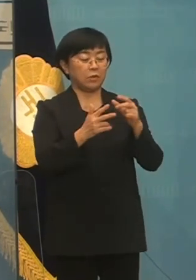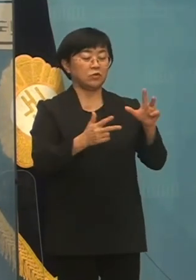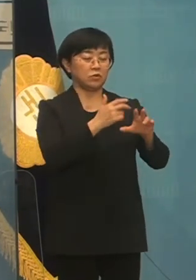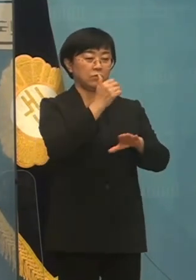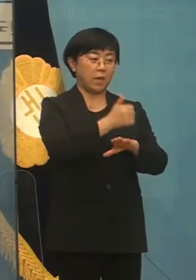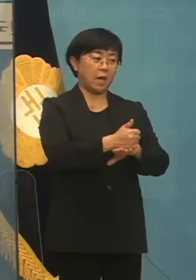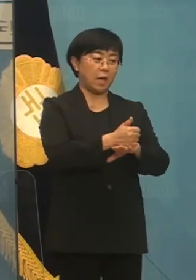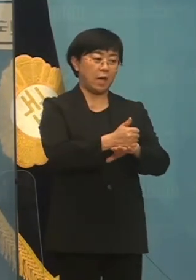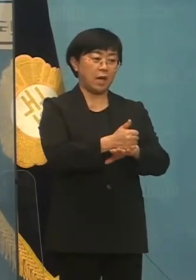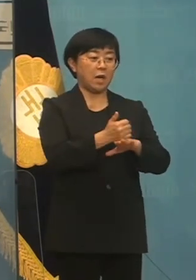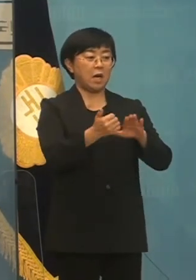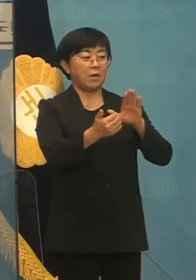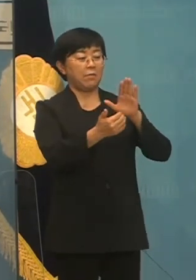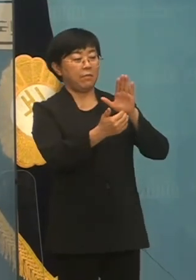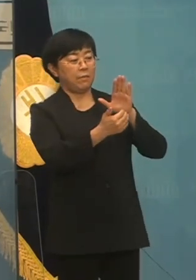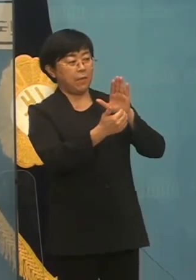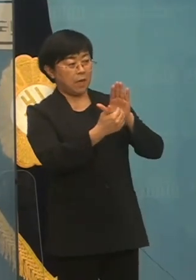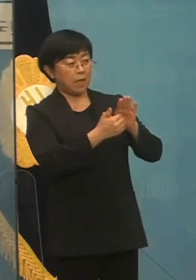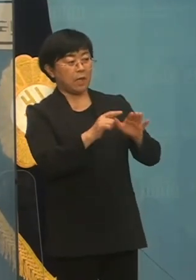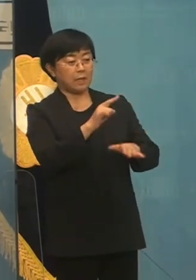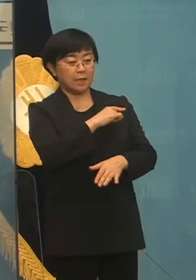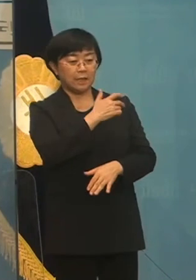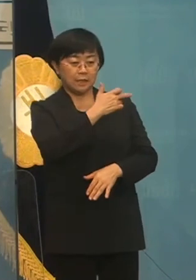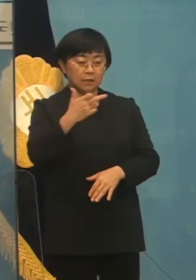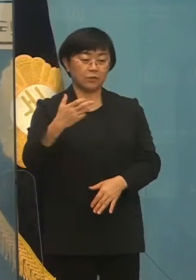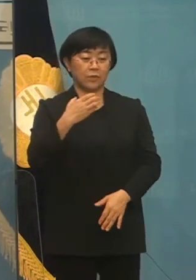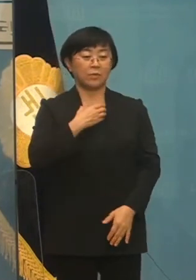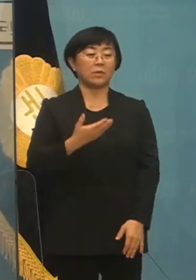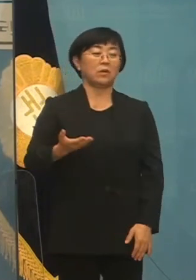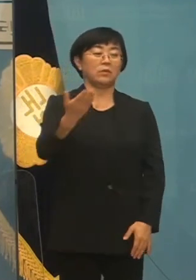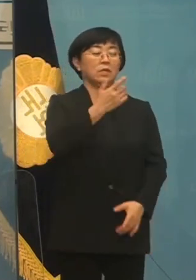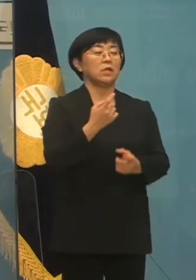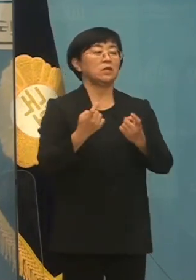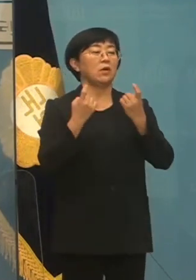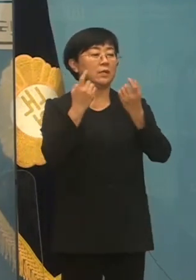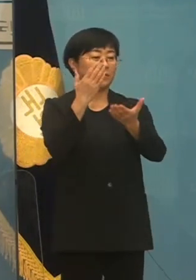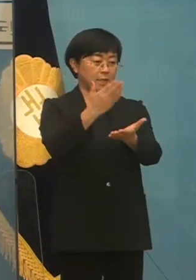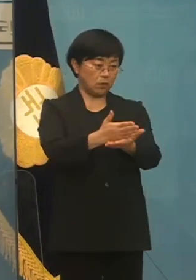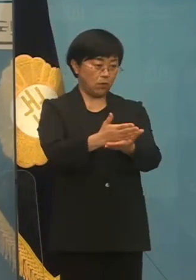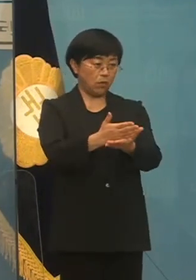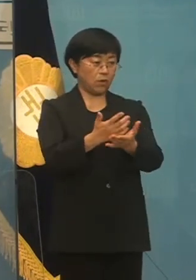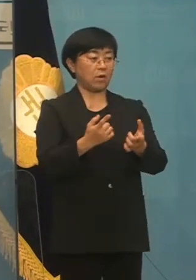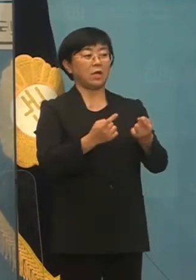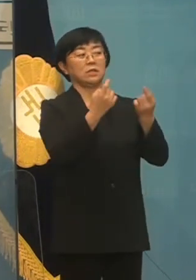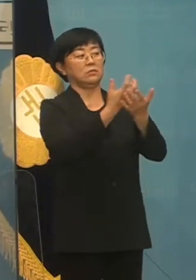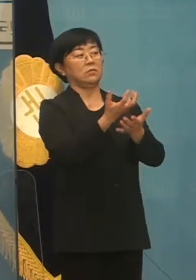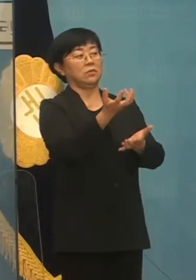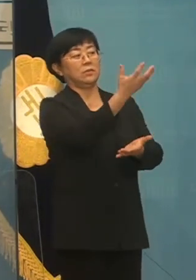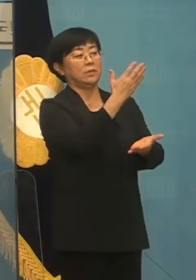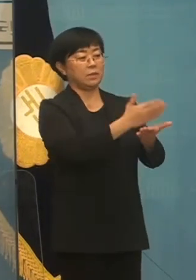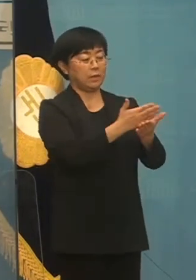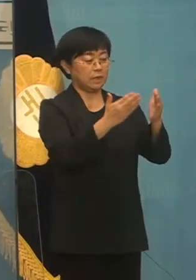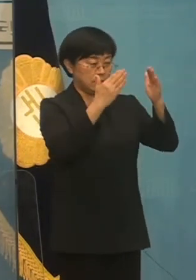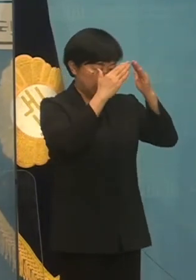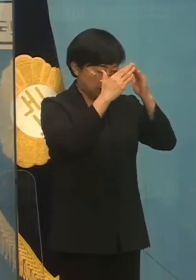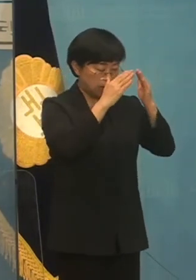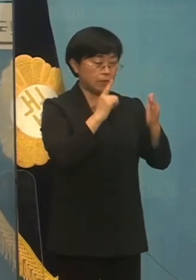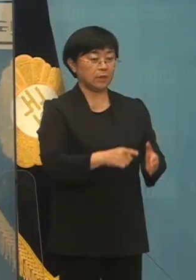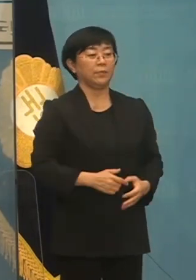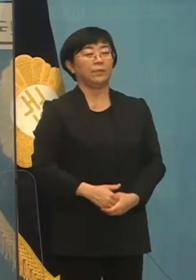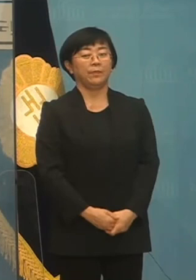주말은 방역이 가장 큰 고비이니 여러분들 여행을 자제하시고 여행을 하지 말아주시고 집에 계세요.